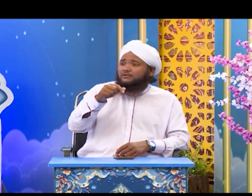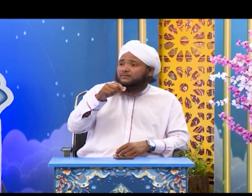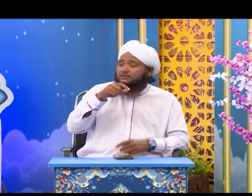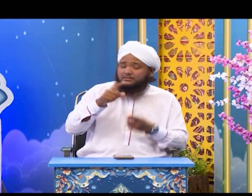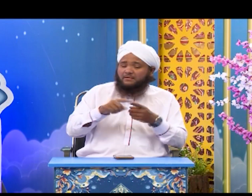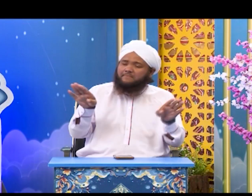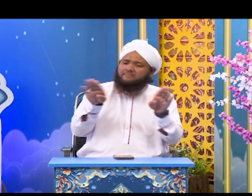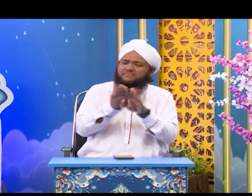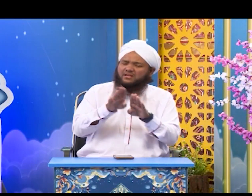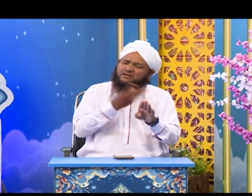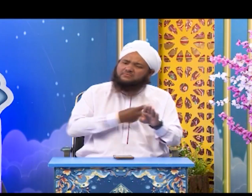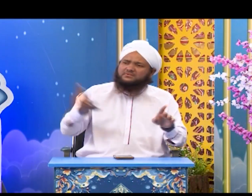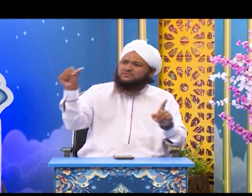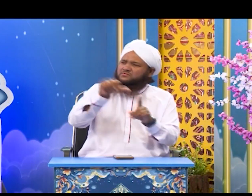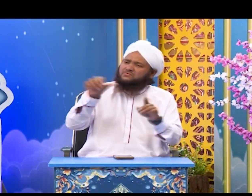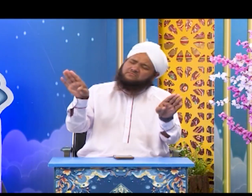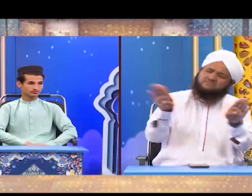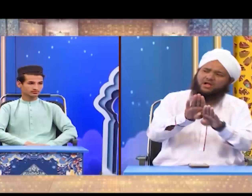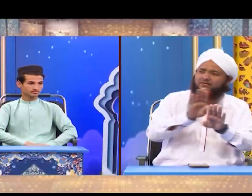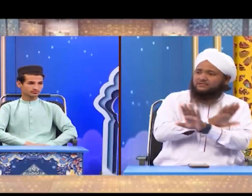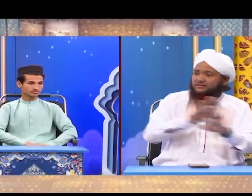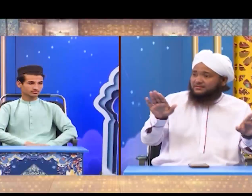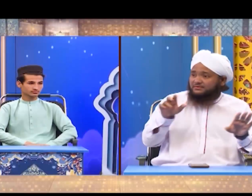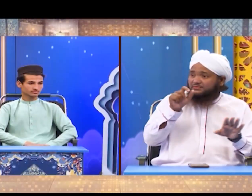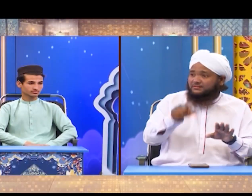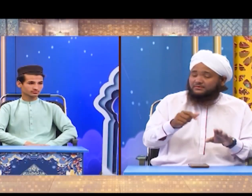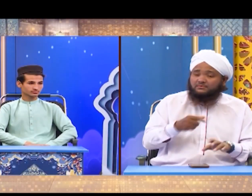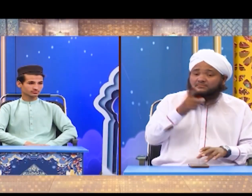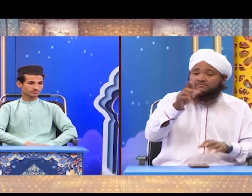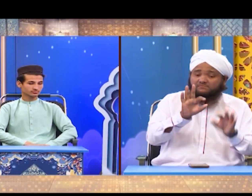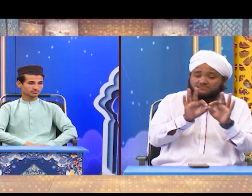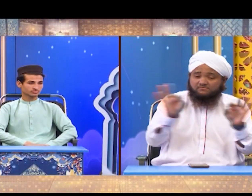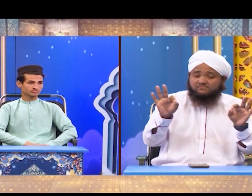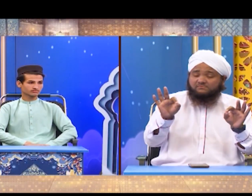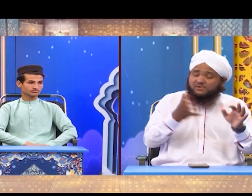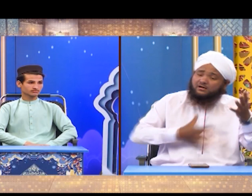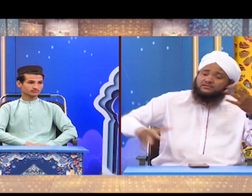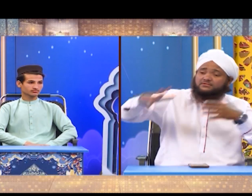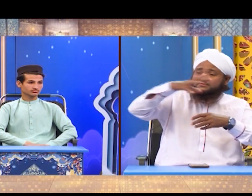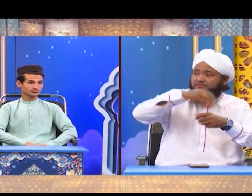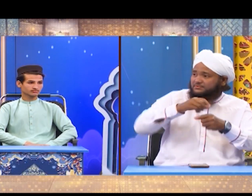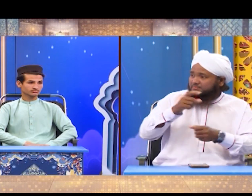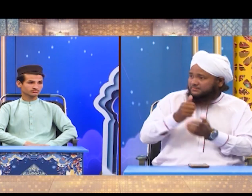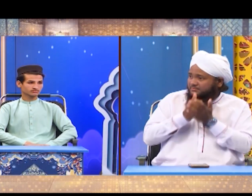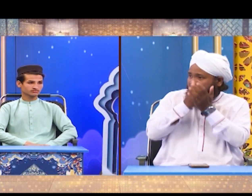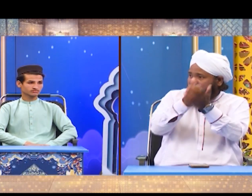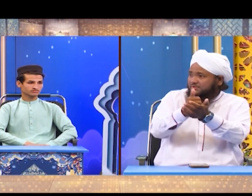گیٹ ہمیشہ کے لیے بند کر دیا اور اسے وہ تمام جائز حقوق دلوائے کہ جس کی یہ حقدار